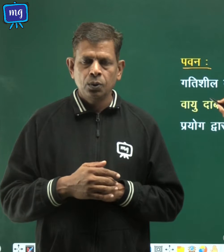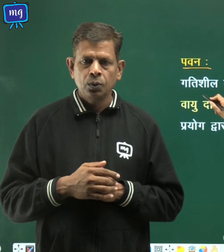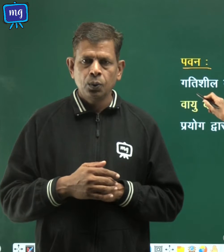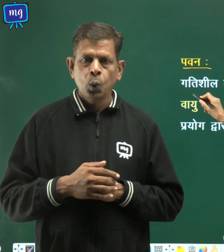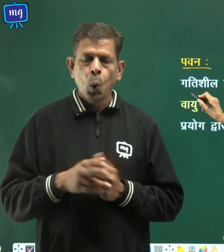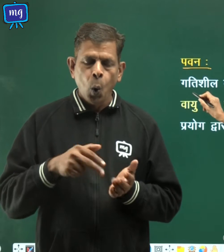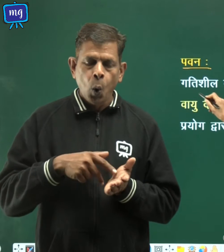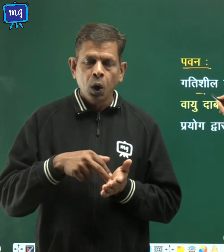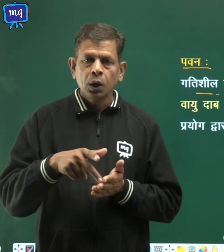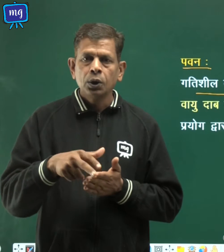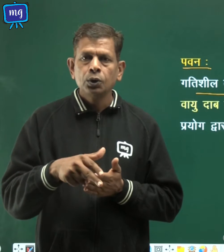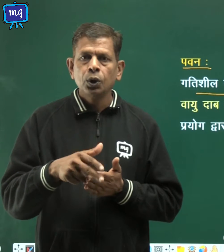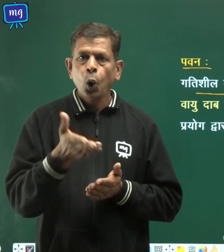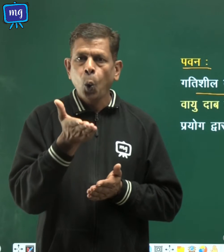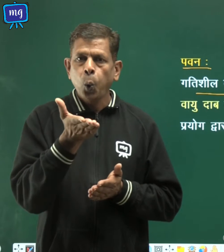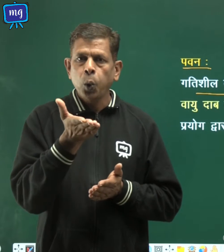गतिशील वायु